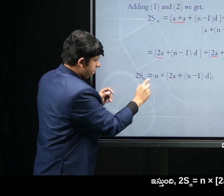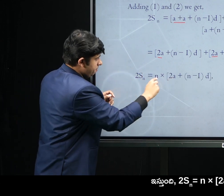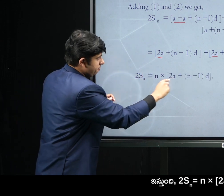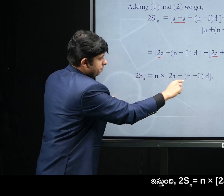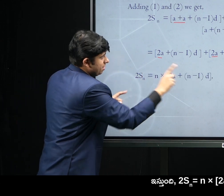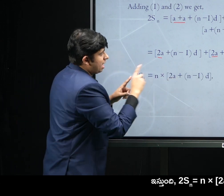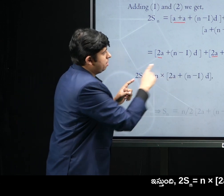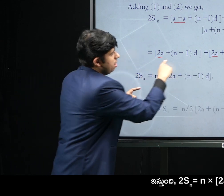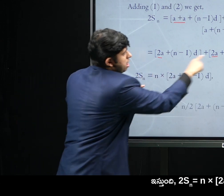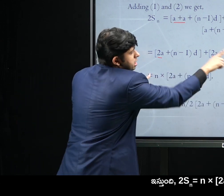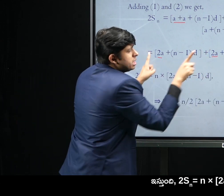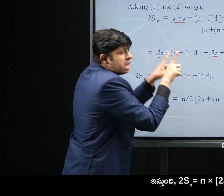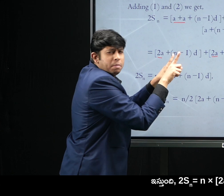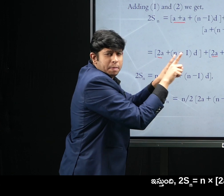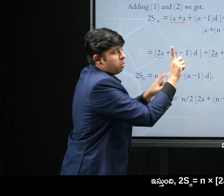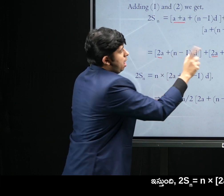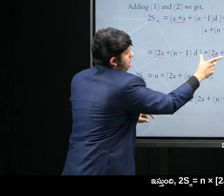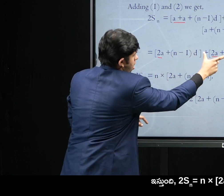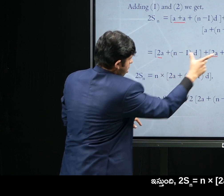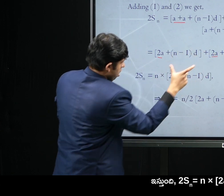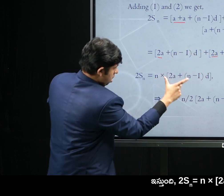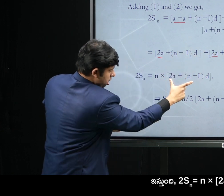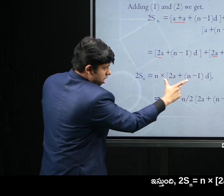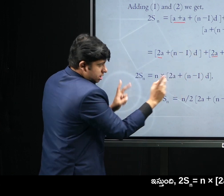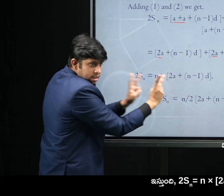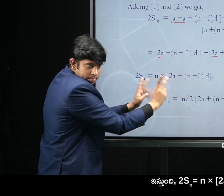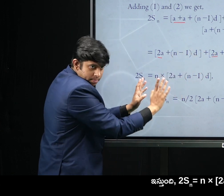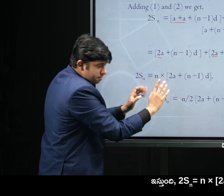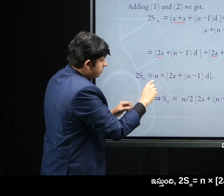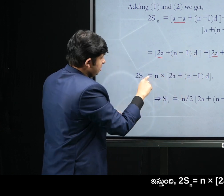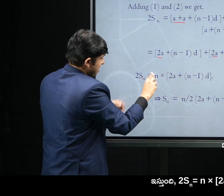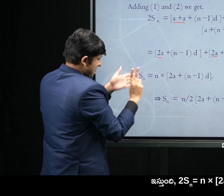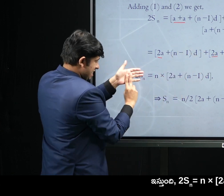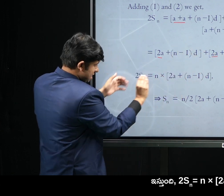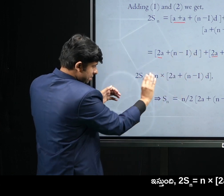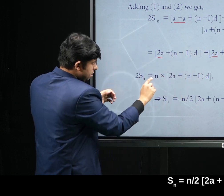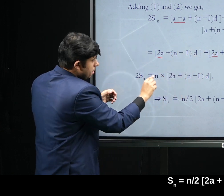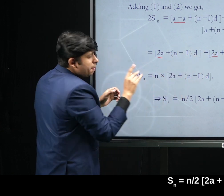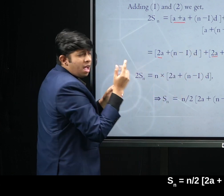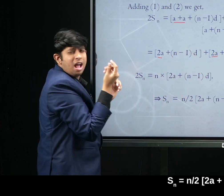Sn n ఇంటూ 2A ప్లస్ n-1 ఇంటూ D. Sn